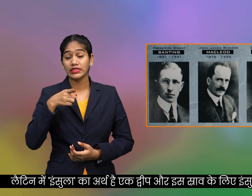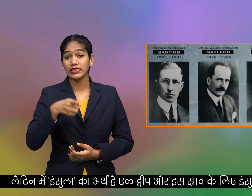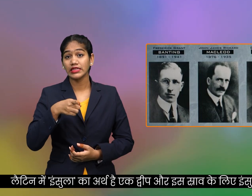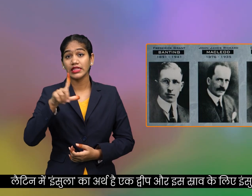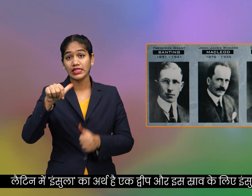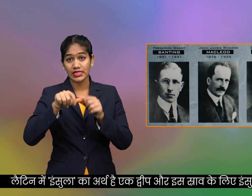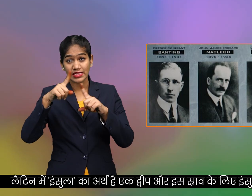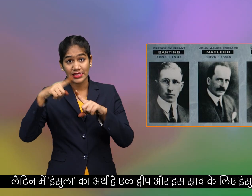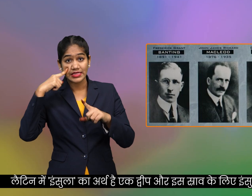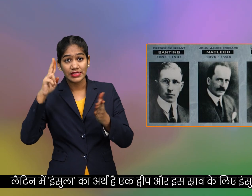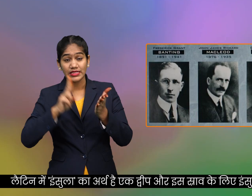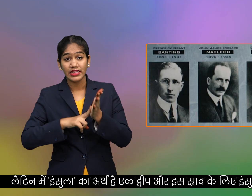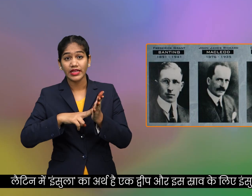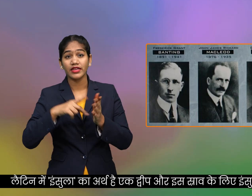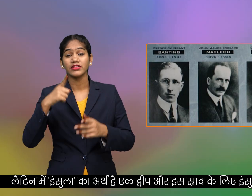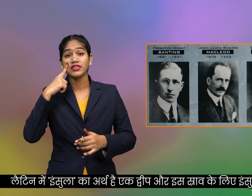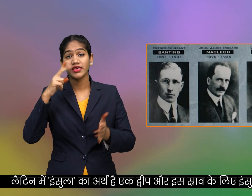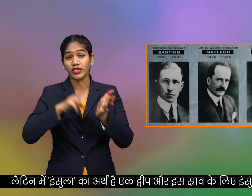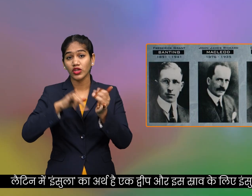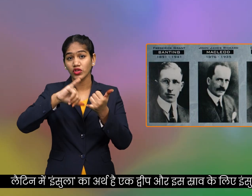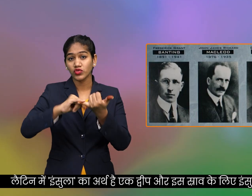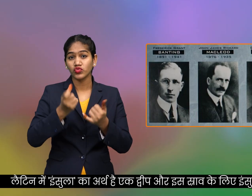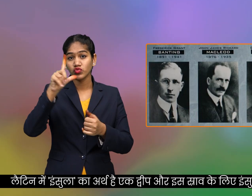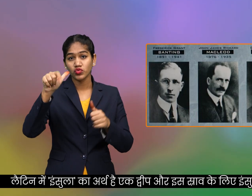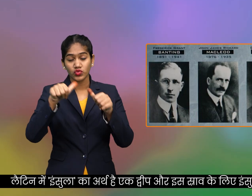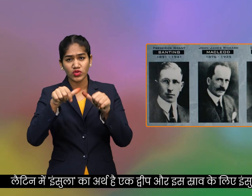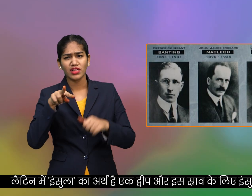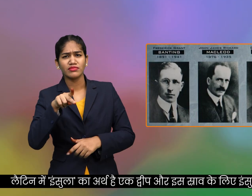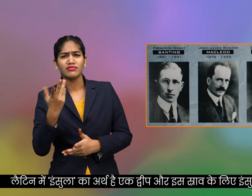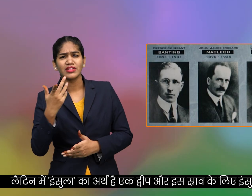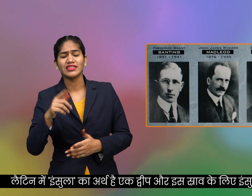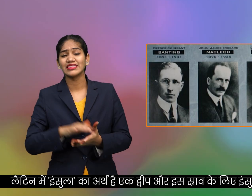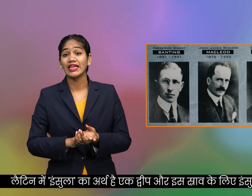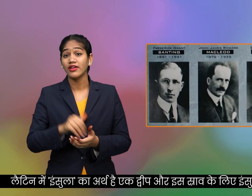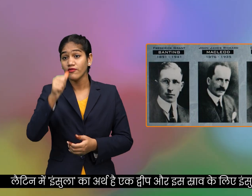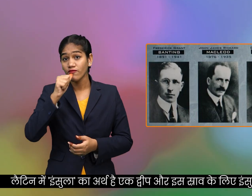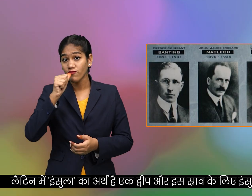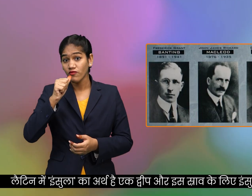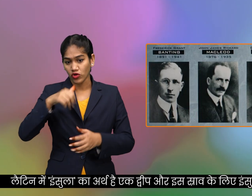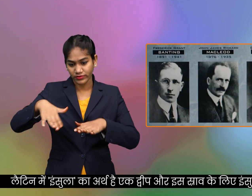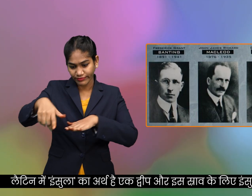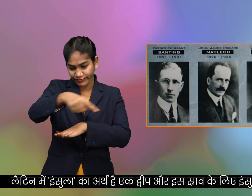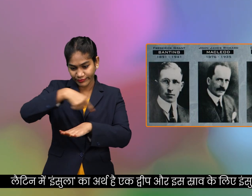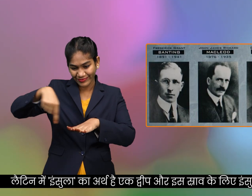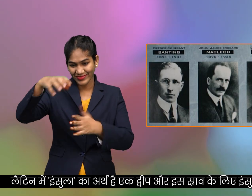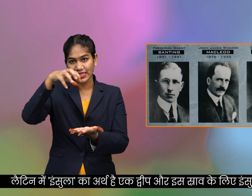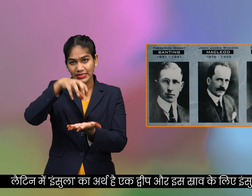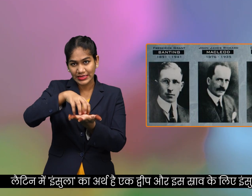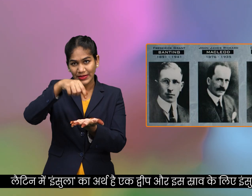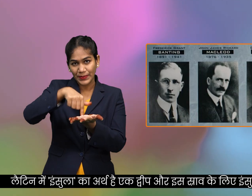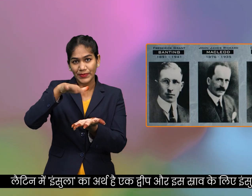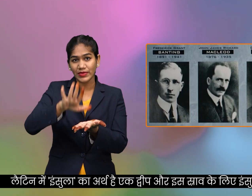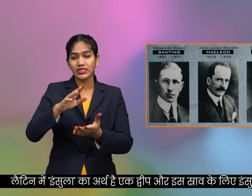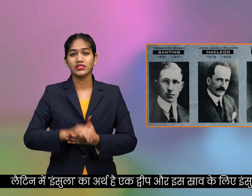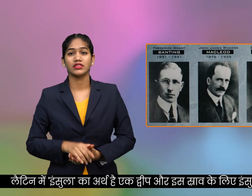लैटिन में इंसुला का अर्थ है एक द्वीप और इस स्राव के लिए इंसुलिन